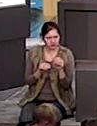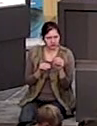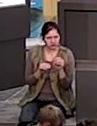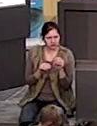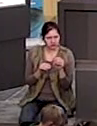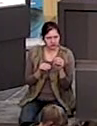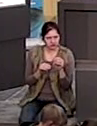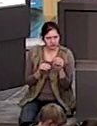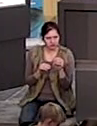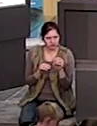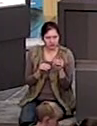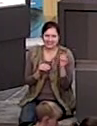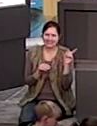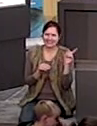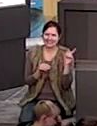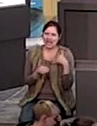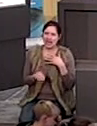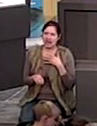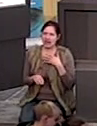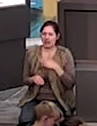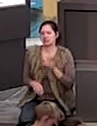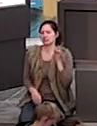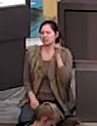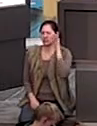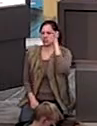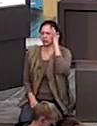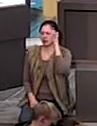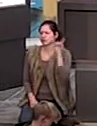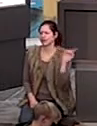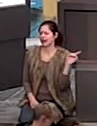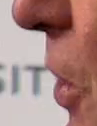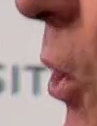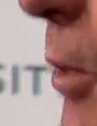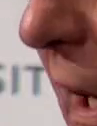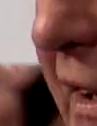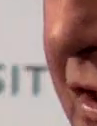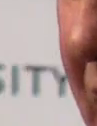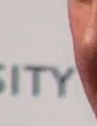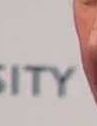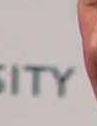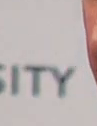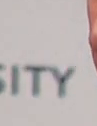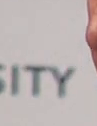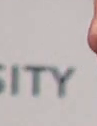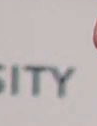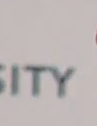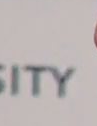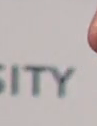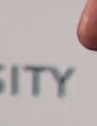Dit is heel lastig te voorspellen. Wat we bij techniek, ik heb jullie die operatierobot laten zien. Hè?